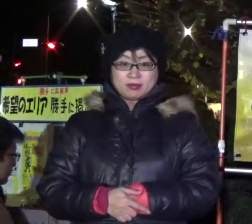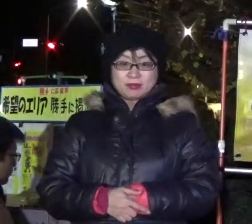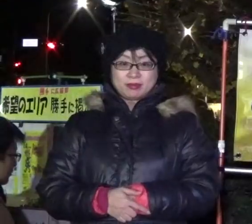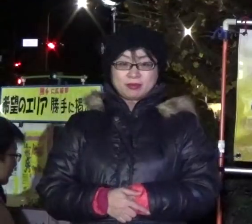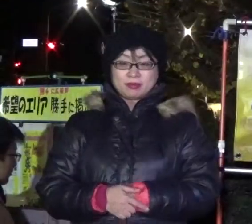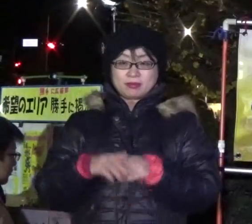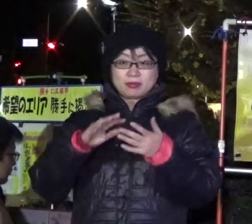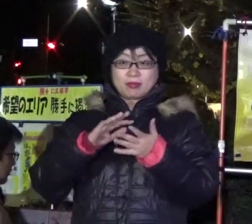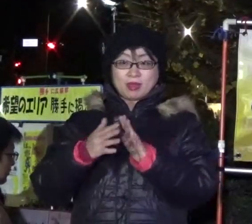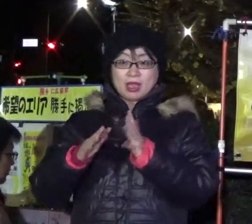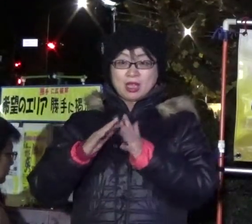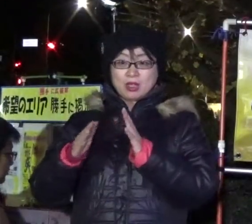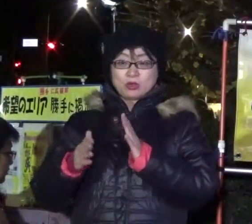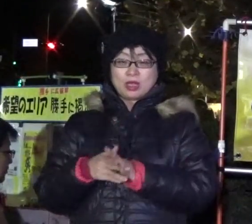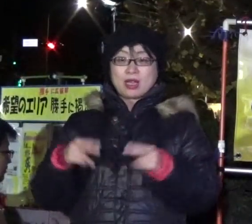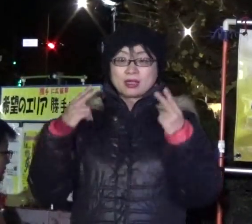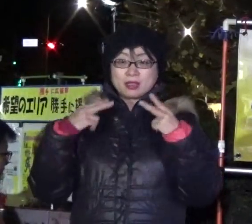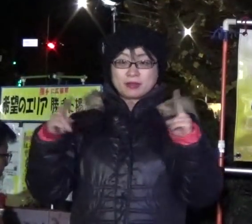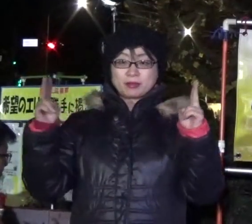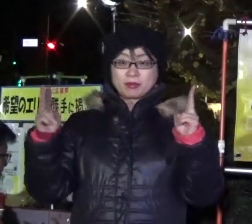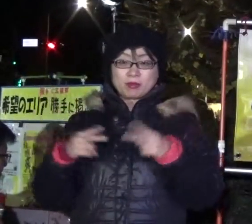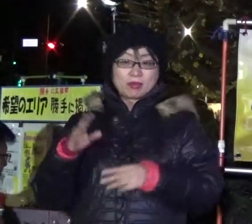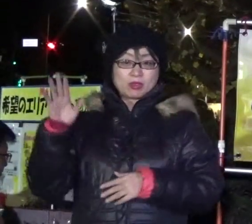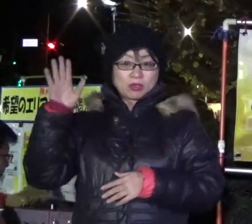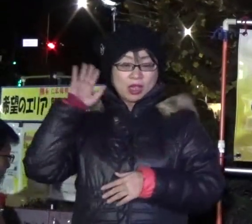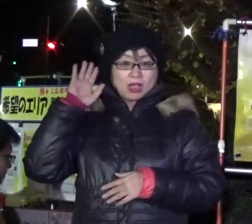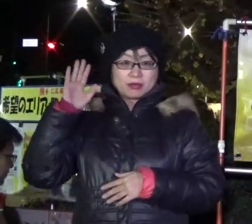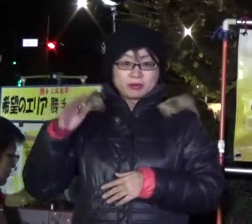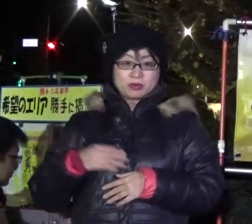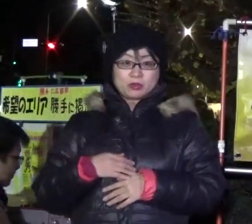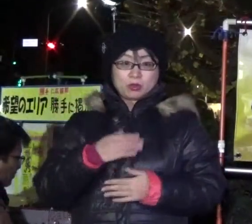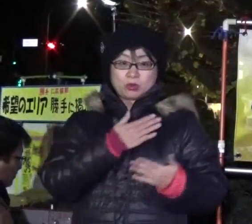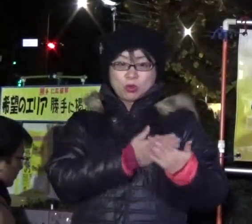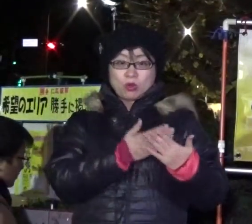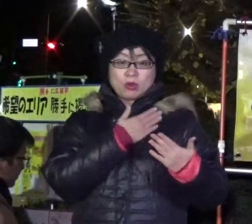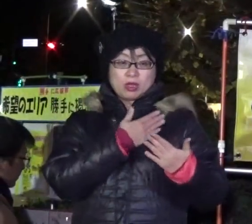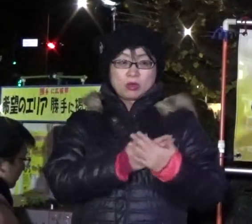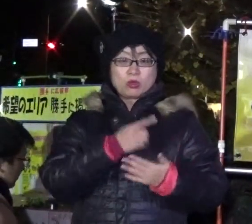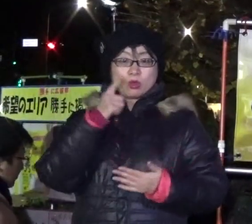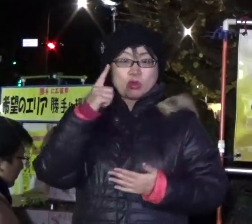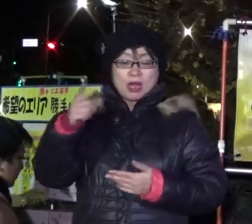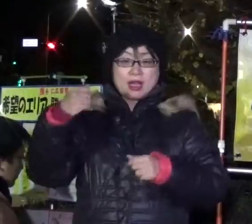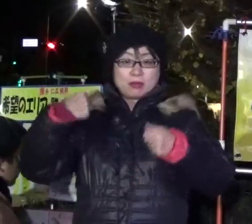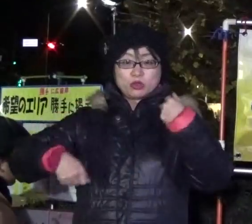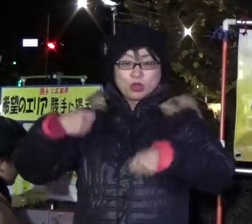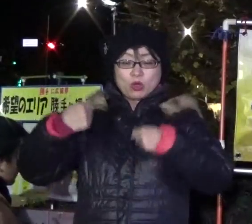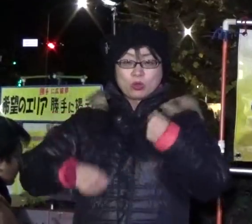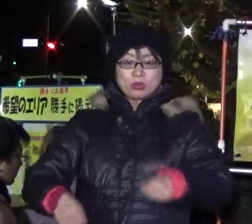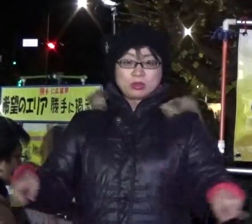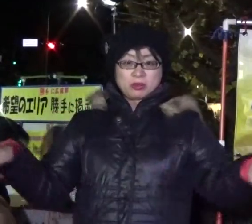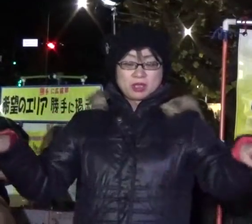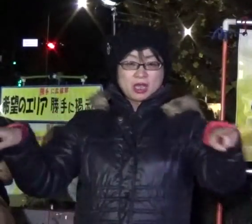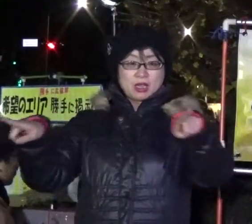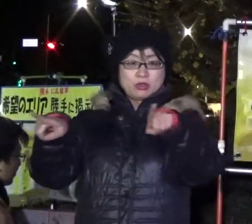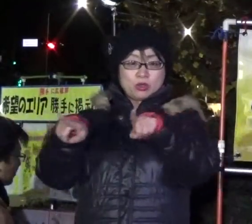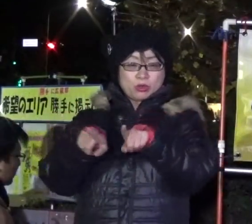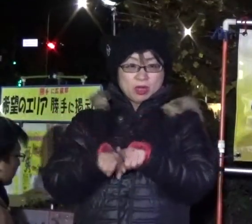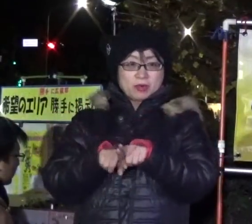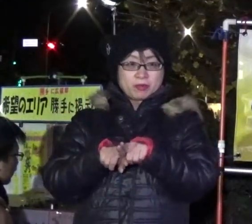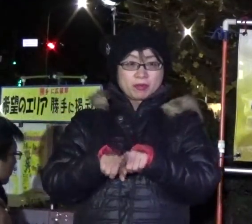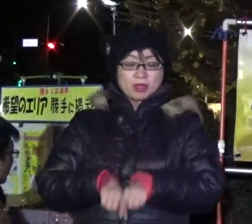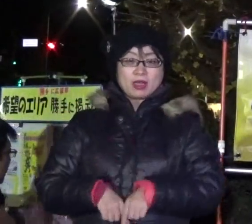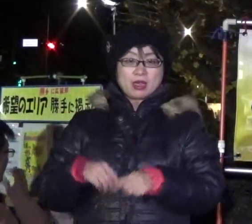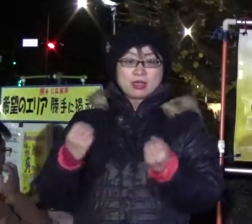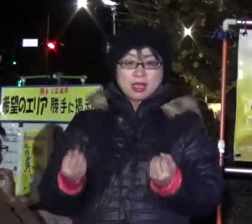戦う者の歌が聞こえるか、鼓動がドラムと響き合え